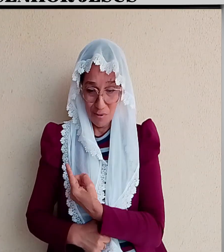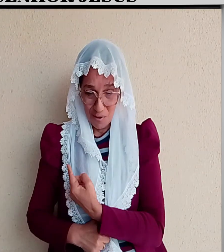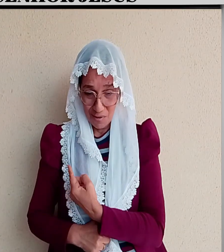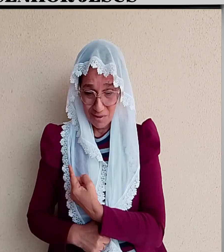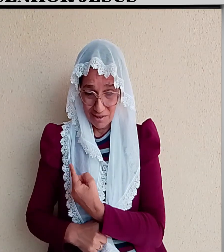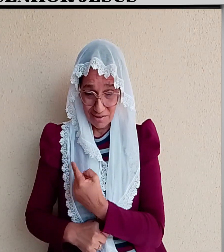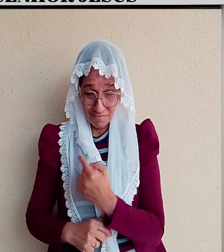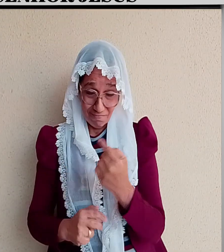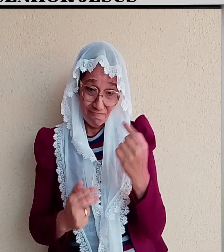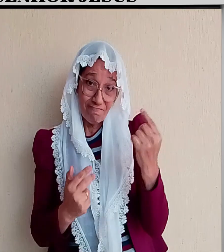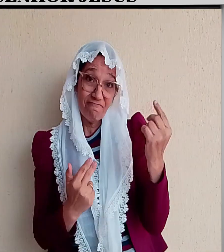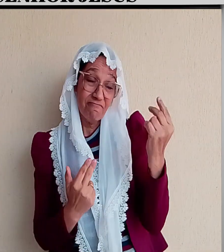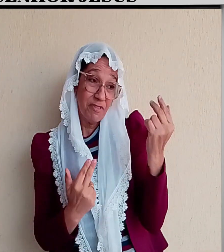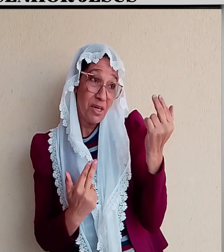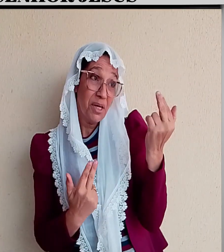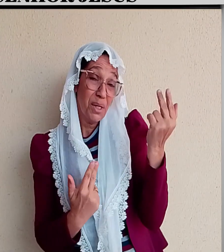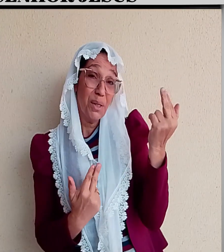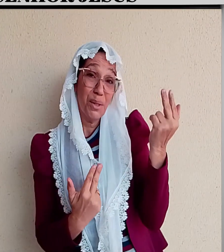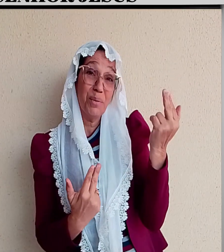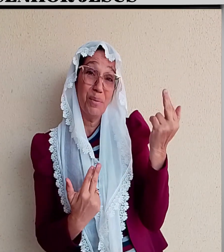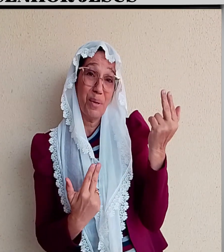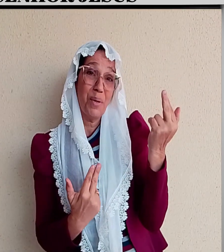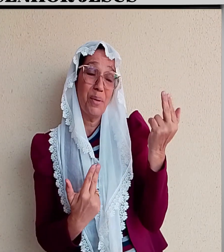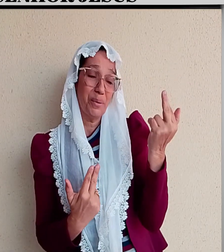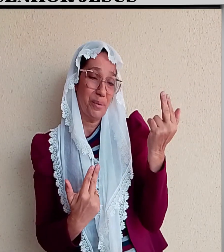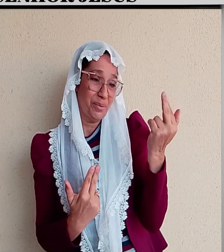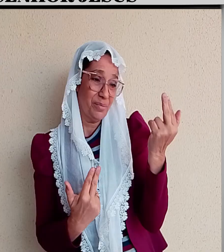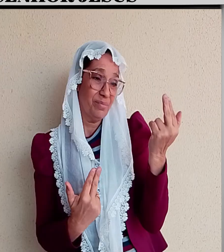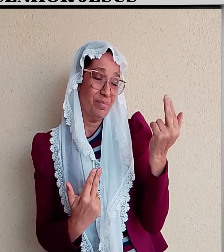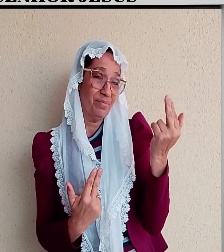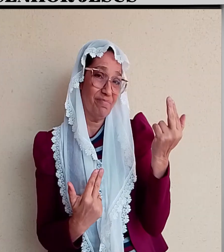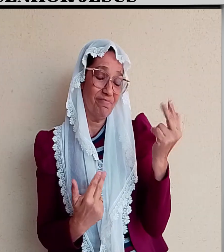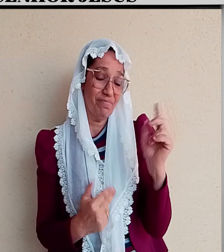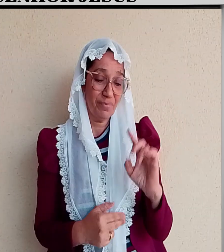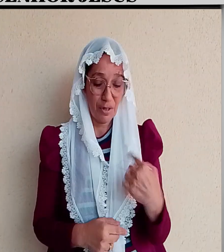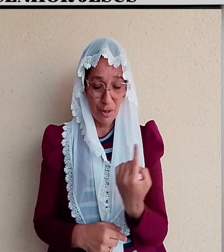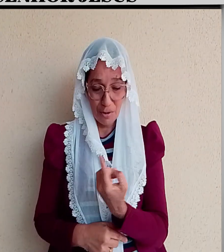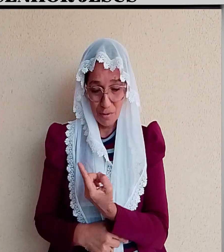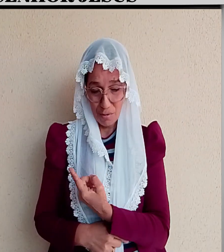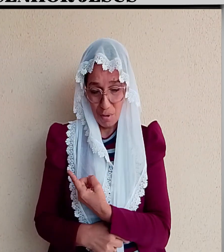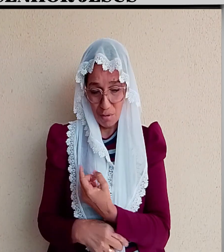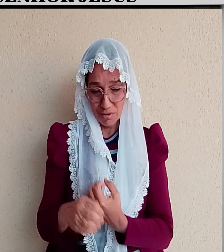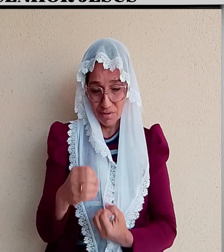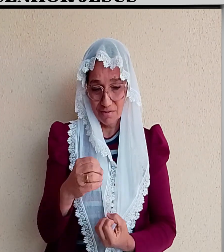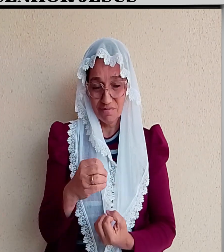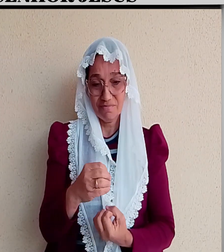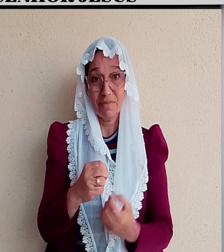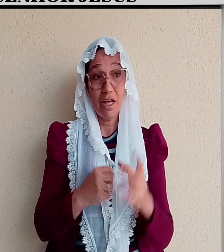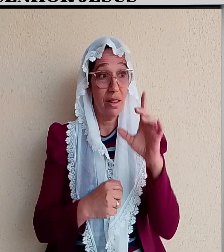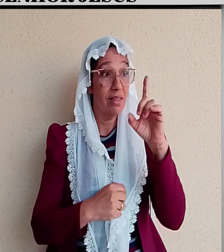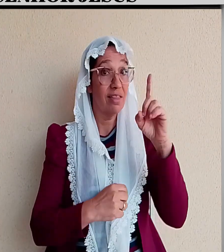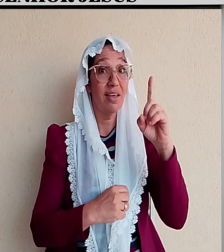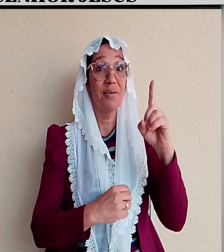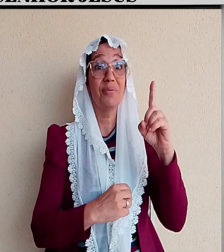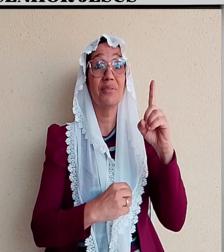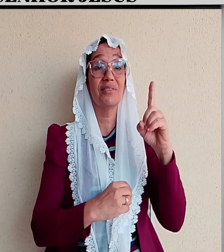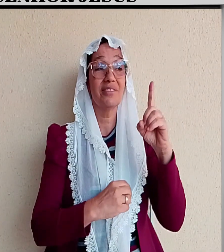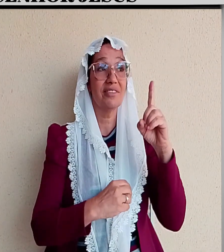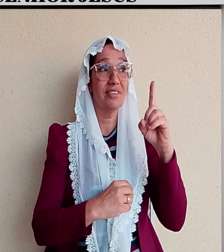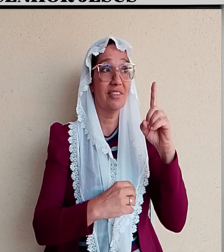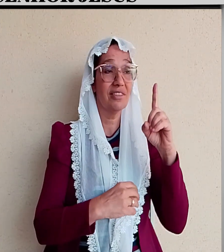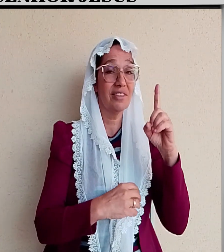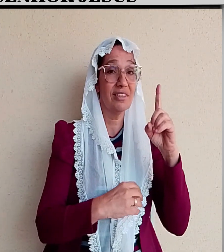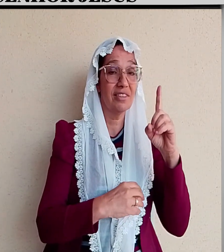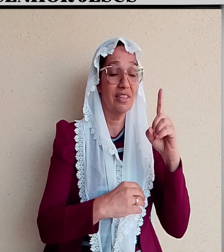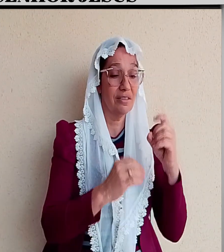Aleluia. Seremos como o Senhor Jesus. Aleluia. Gerado de Deus, nascido de Deus. E aquele que é nascido de Deus não peca. Aquele que é